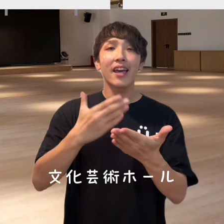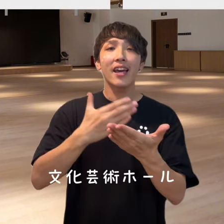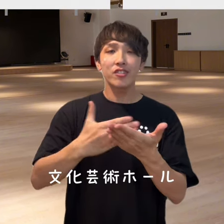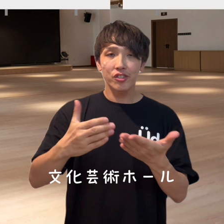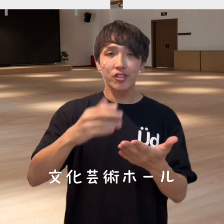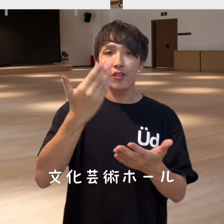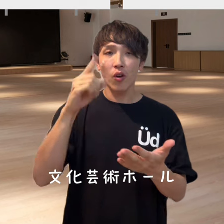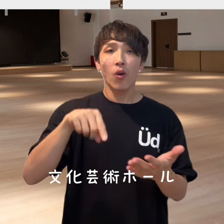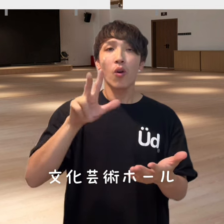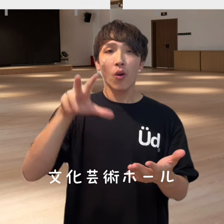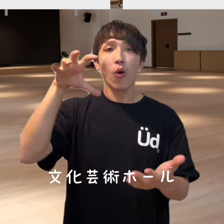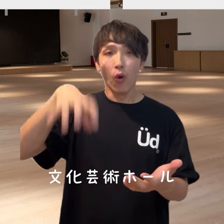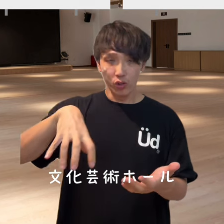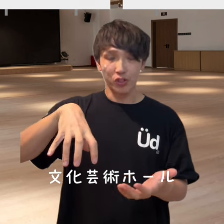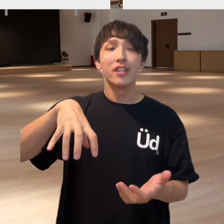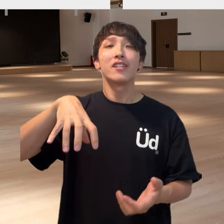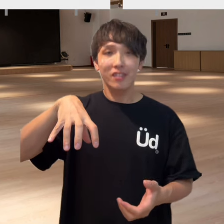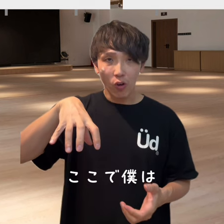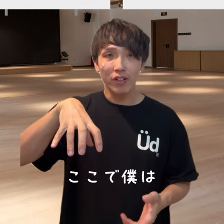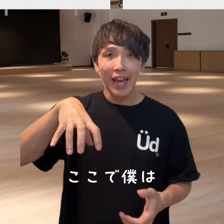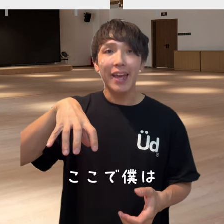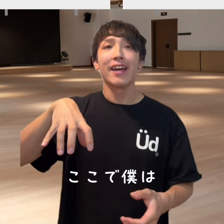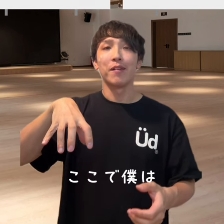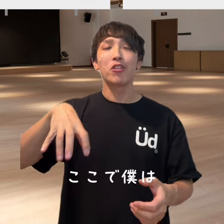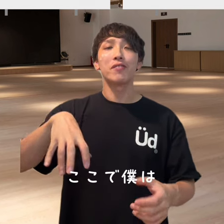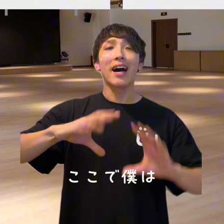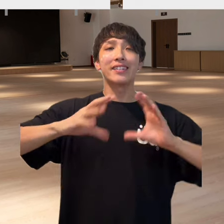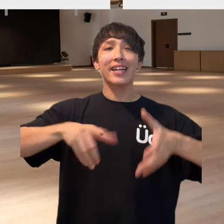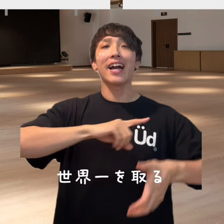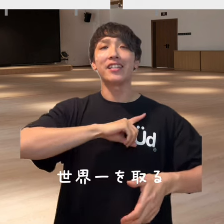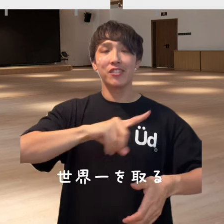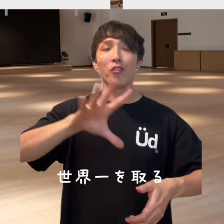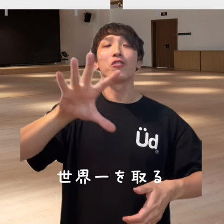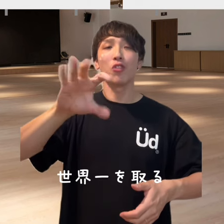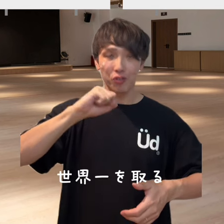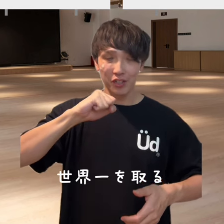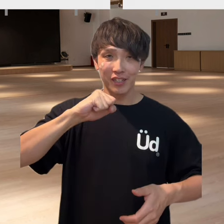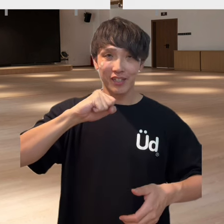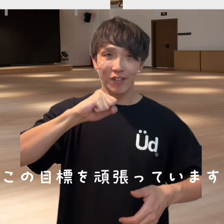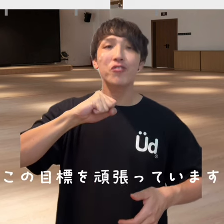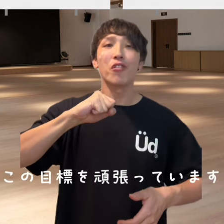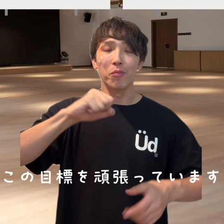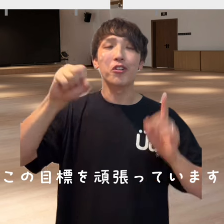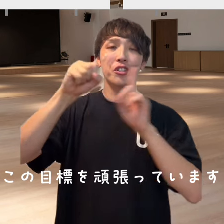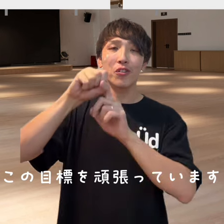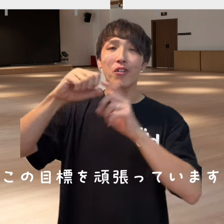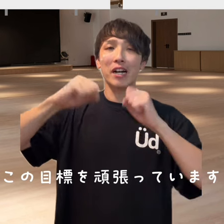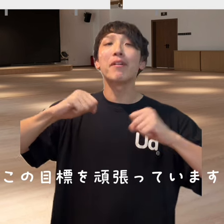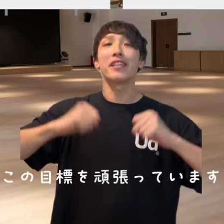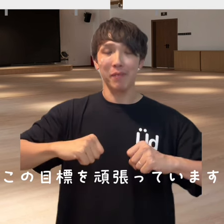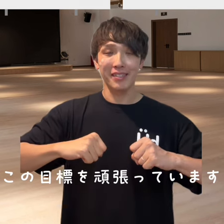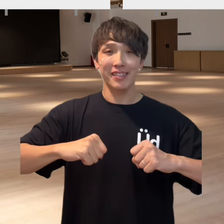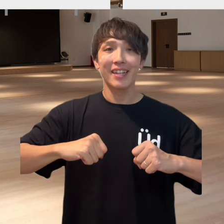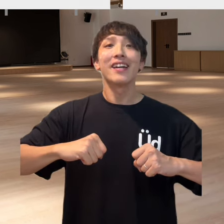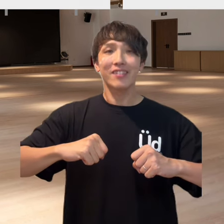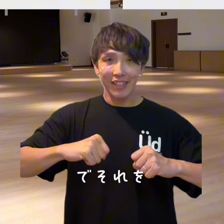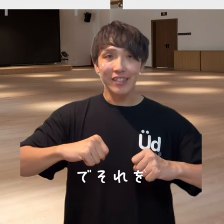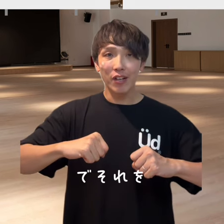術ホール、ここで僕は世界一を取る、この目標を頑張っています。で、それを